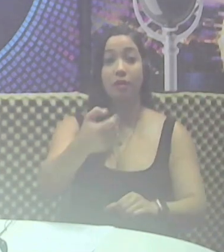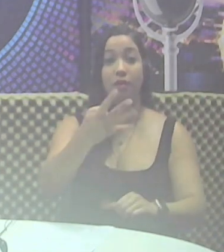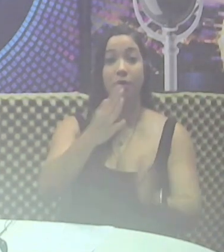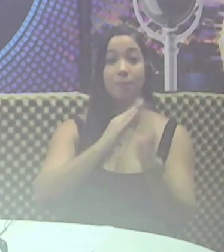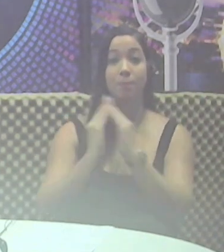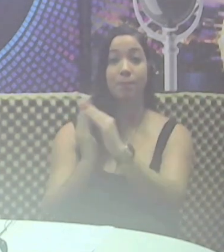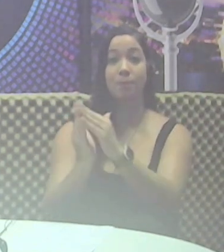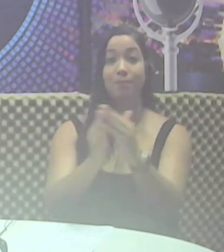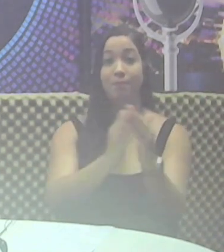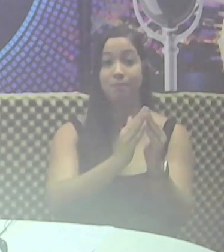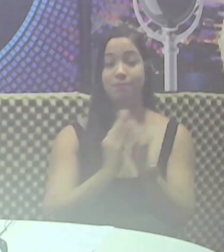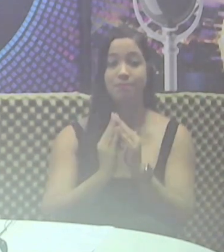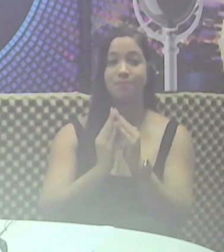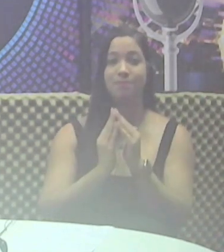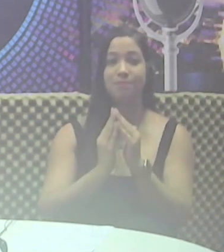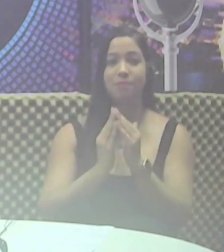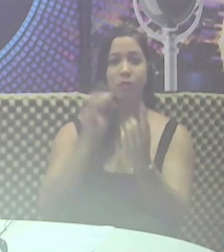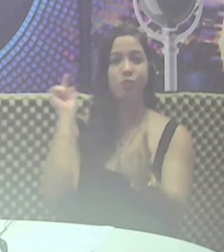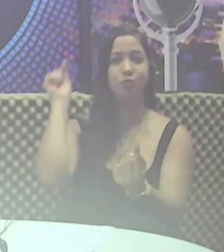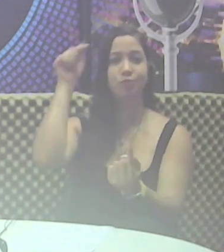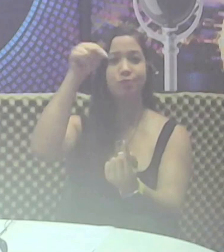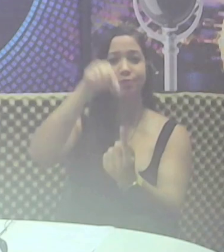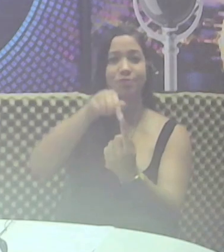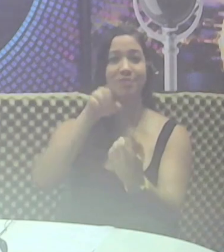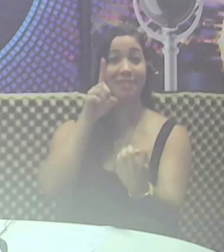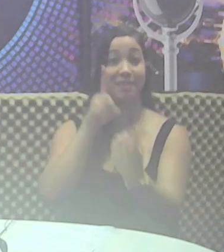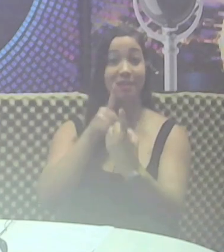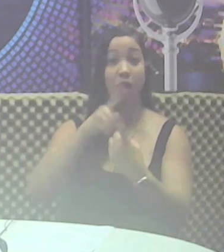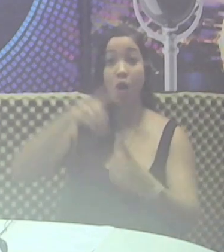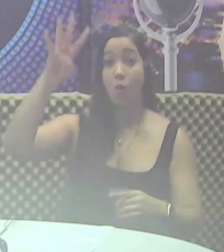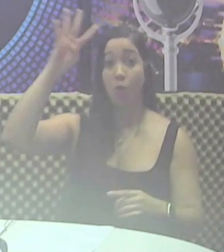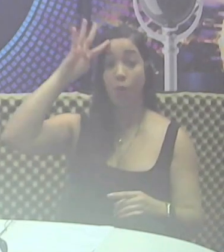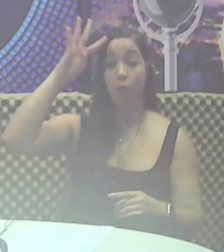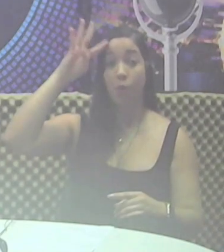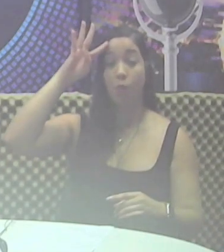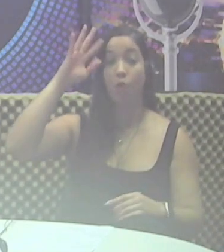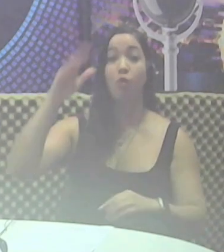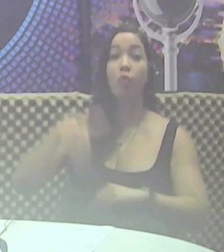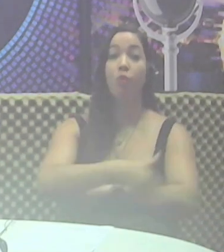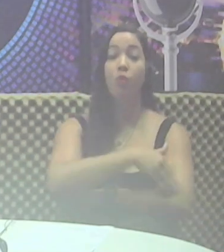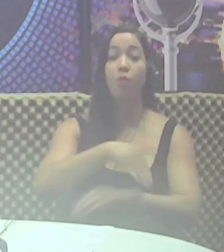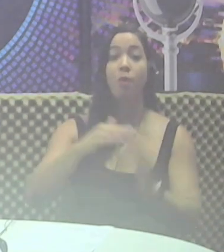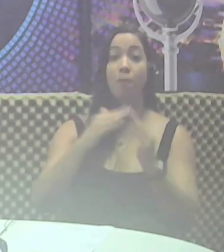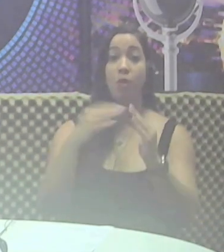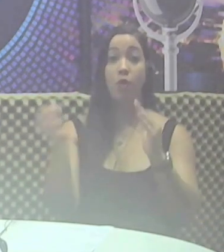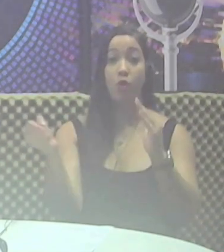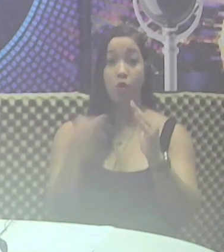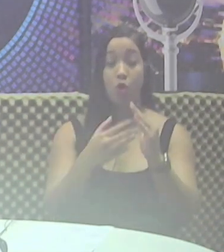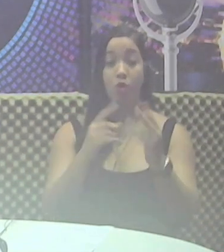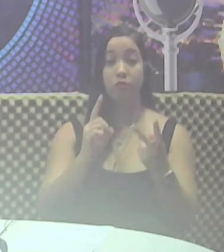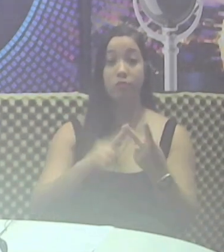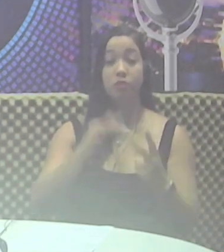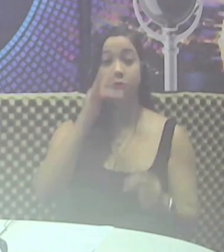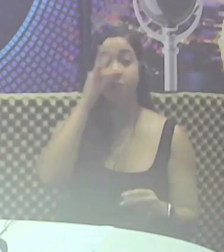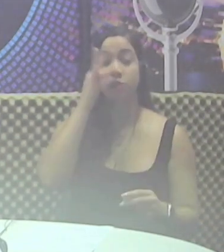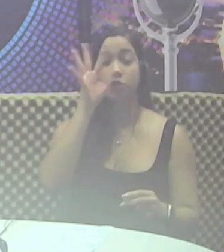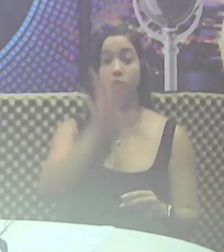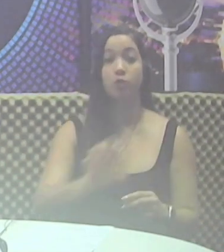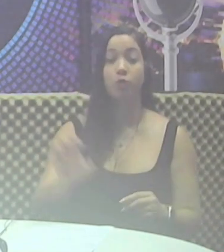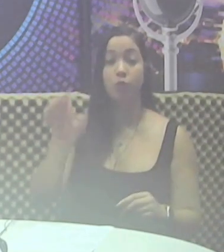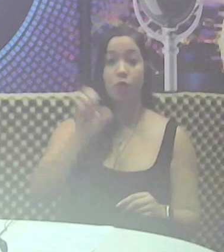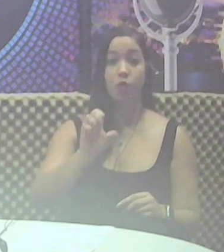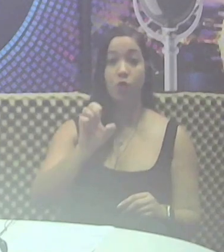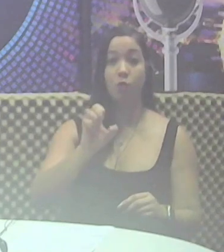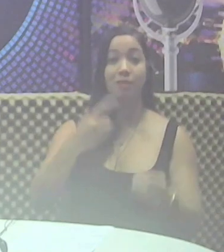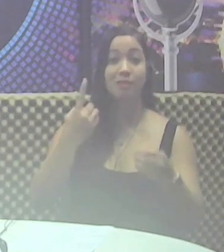bairros. A previsão é atender, nesta quarta-feira, vias do Morada Nova, Jardim Europa,